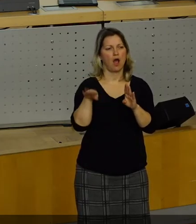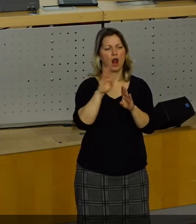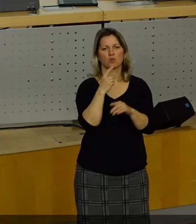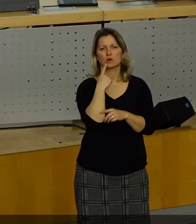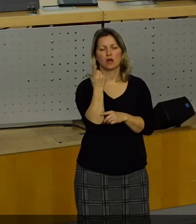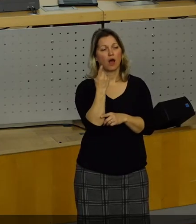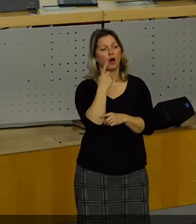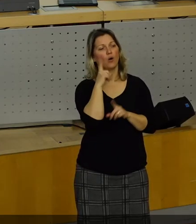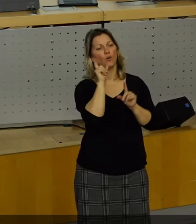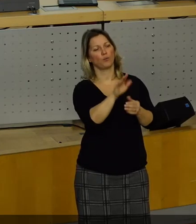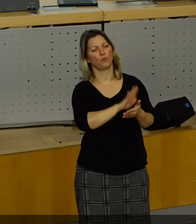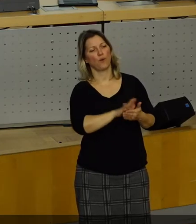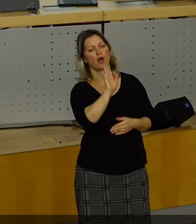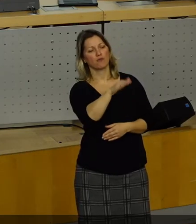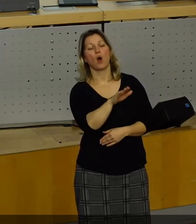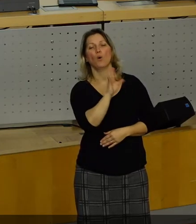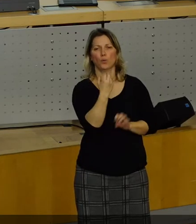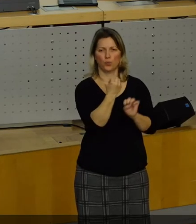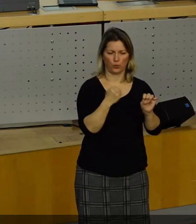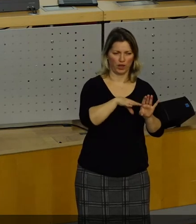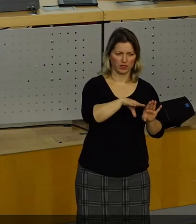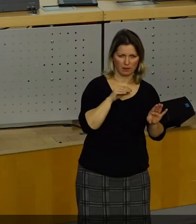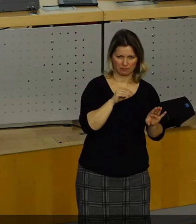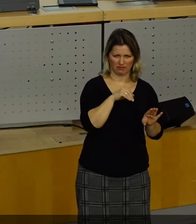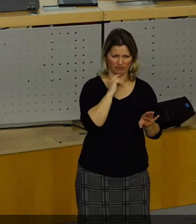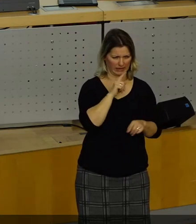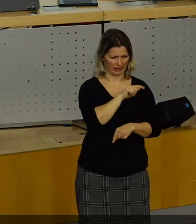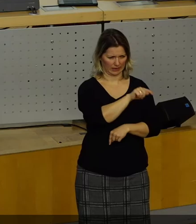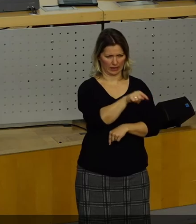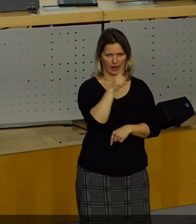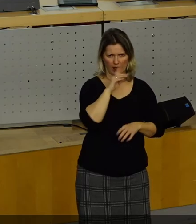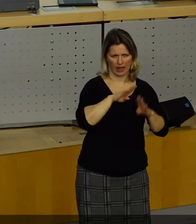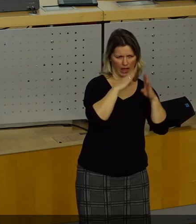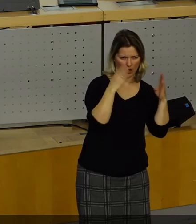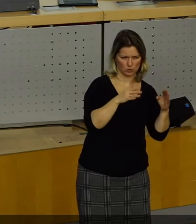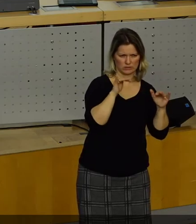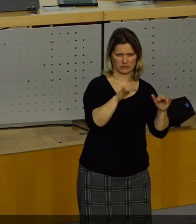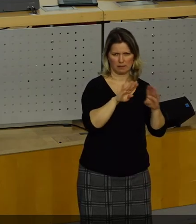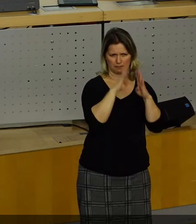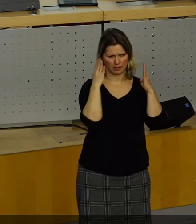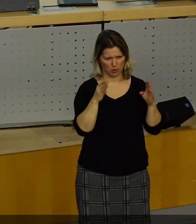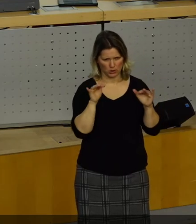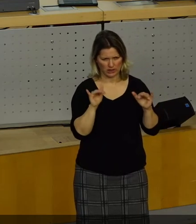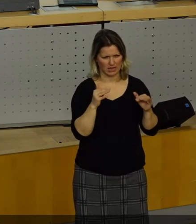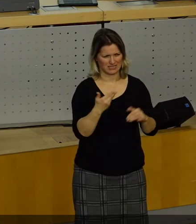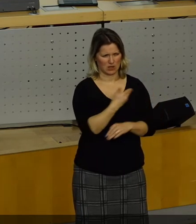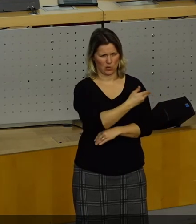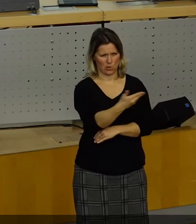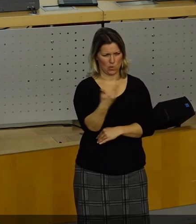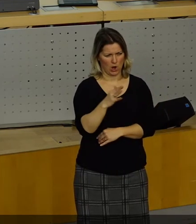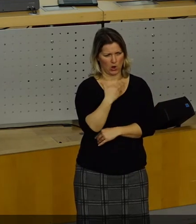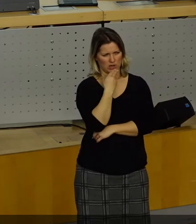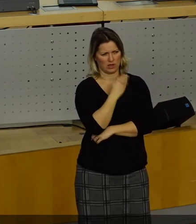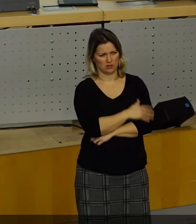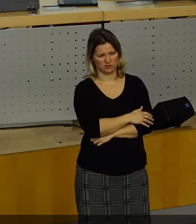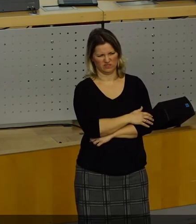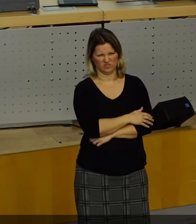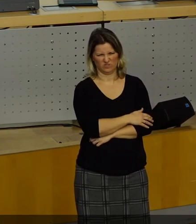haben und wir an vielen Stellen Häuser, Gebäude sehen, die, denke ich, aus heutiger Sicht, wo Geschmäcker ändern sich